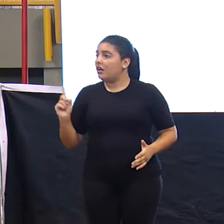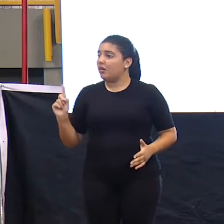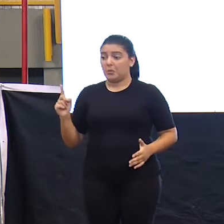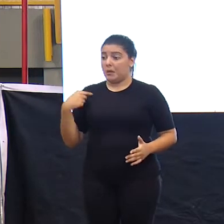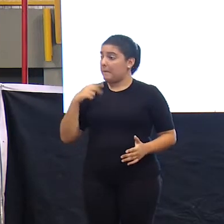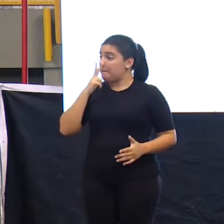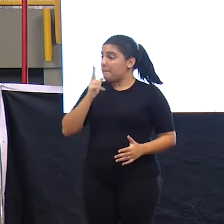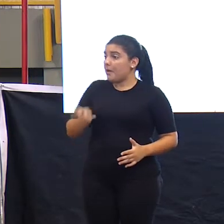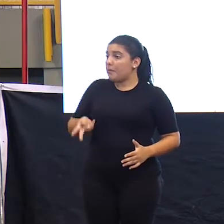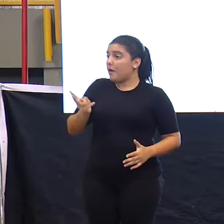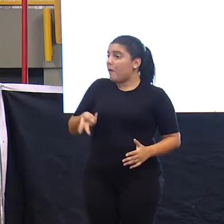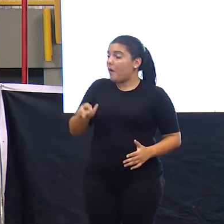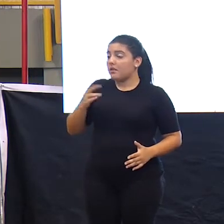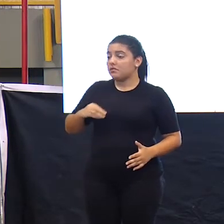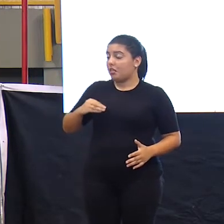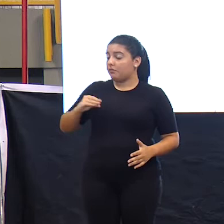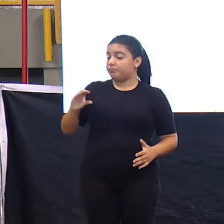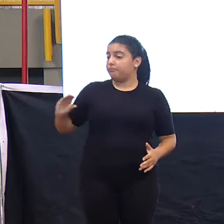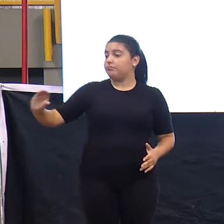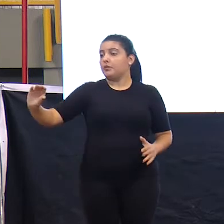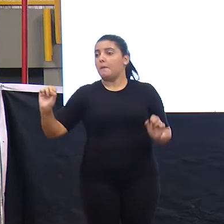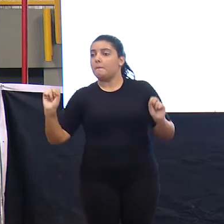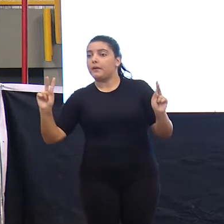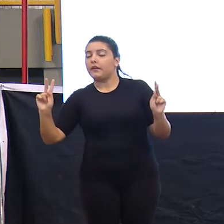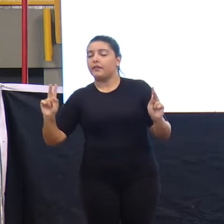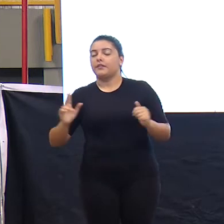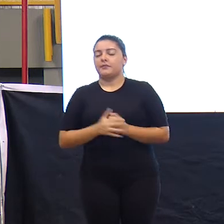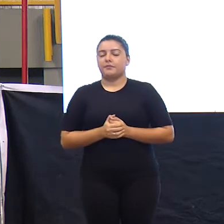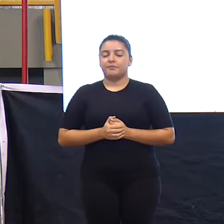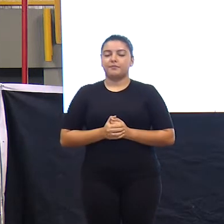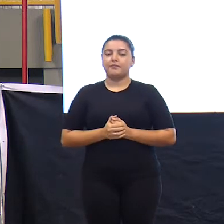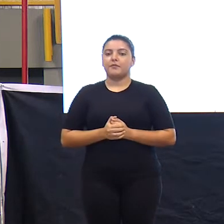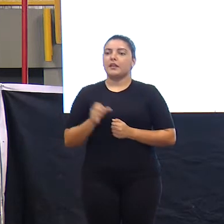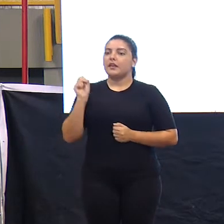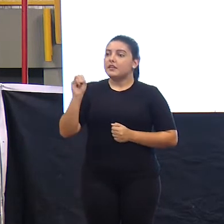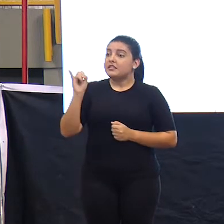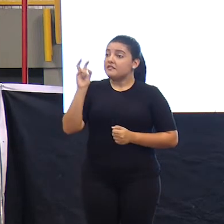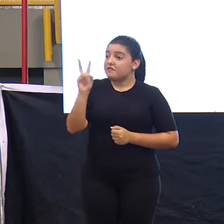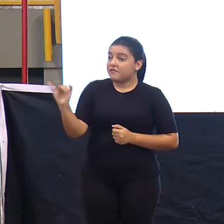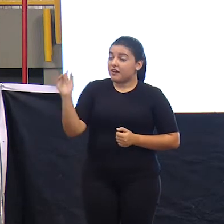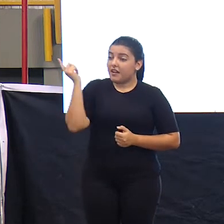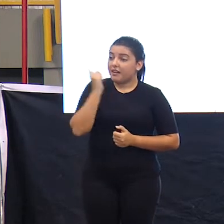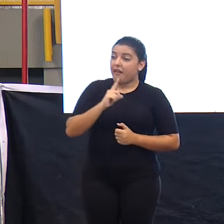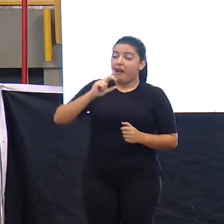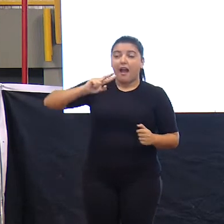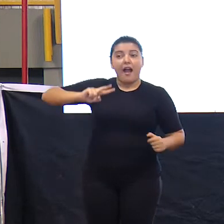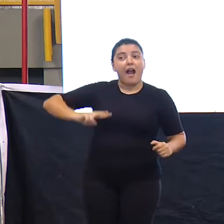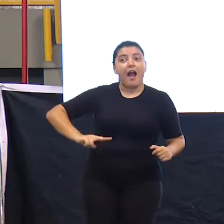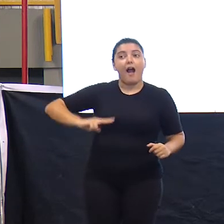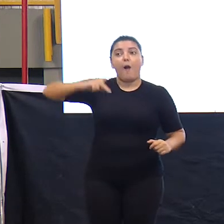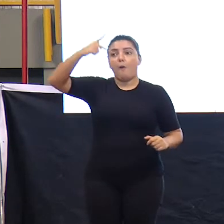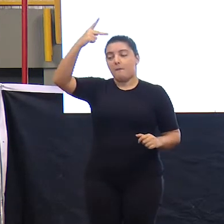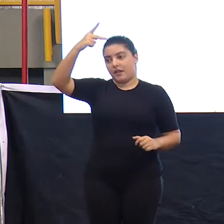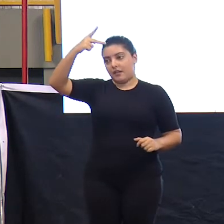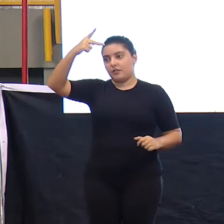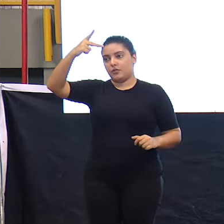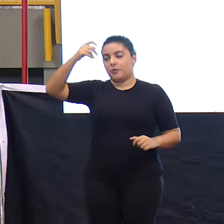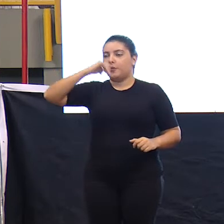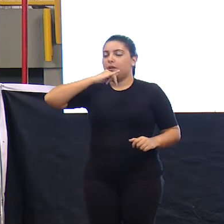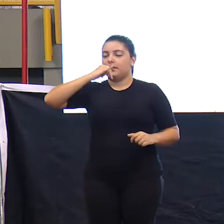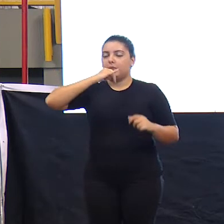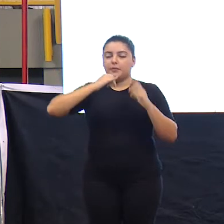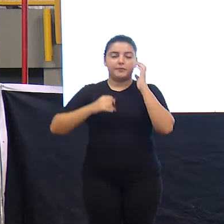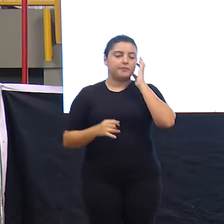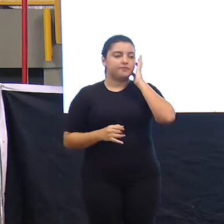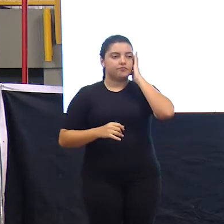menino, morte feliz. Ele não vai ganhar nada a mais. Uma coisa é dizer, você vai ganhar um aumento de 100%.